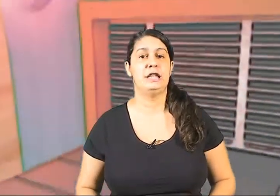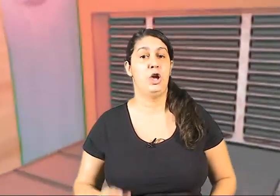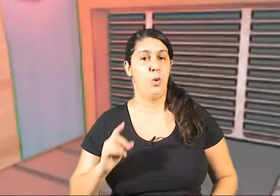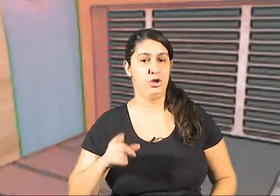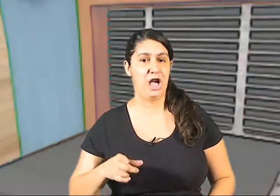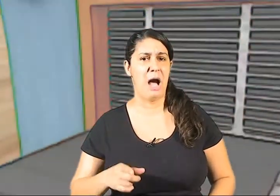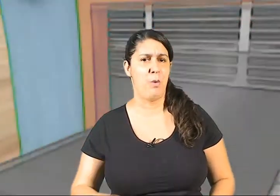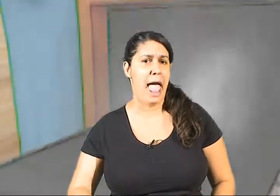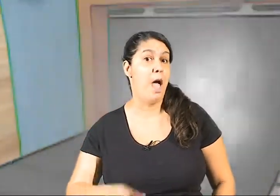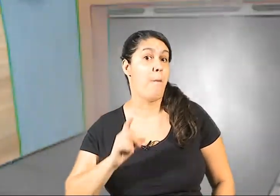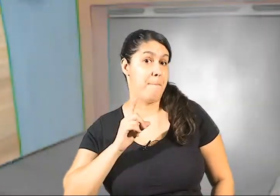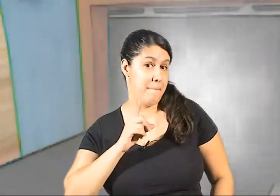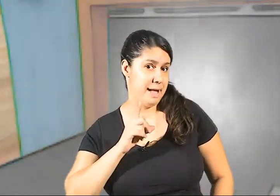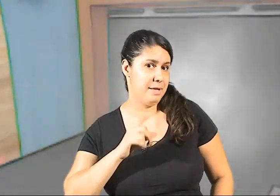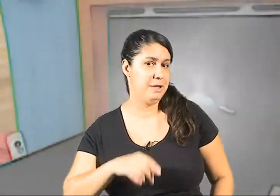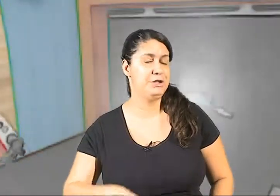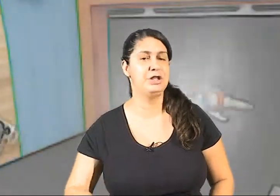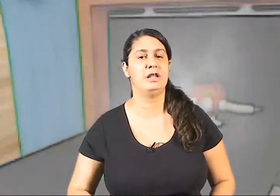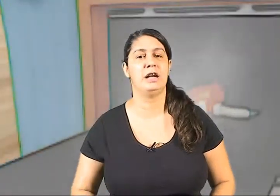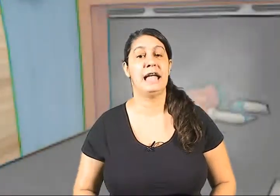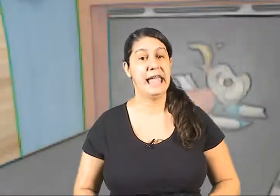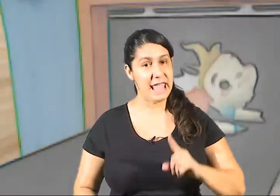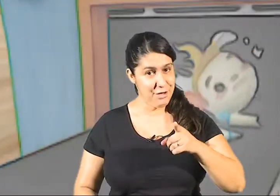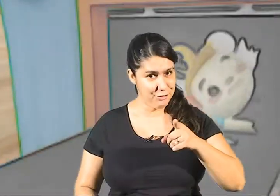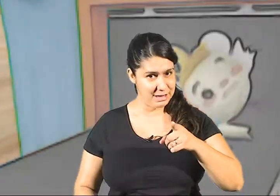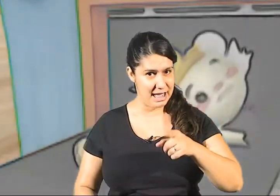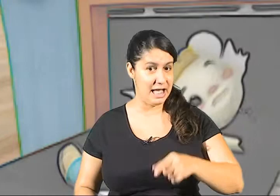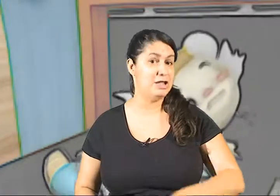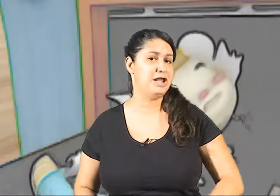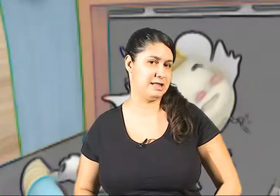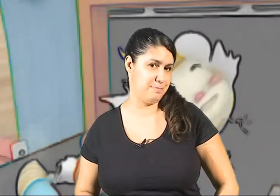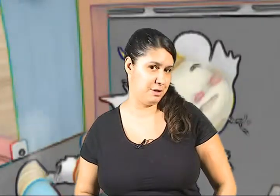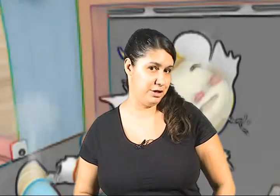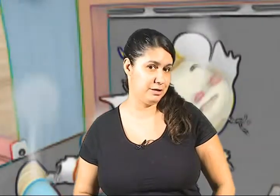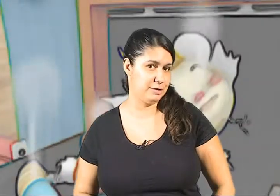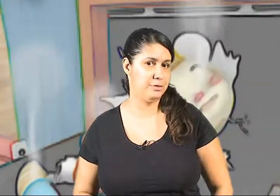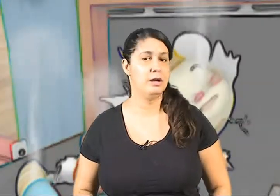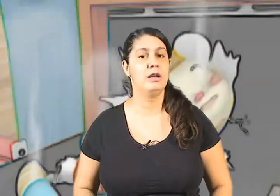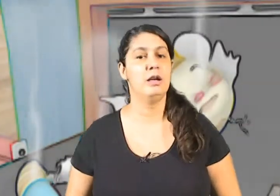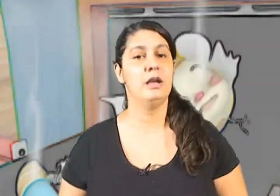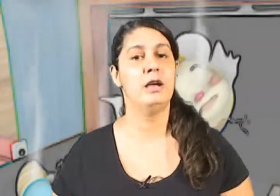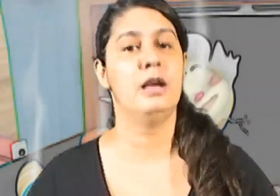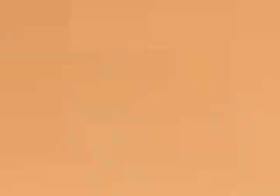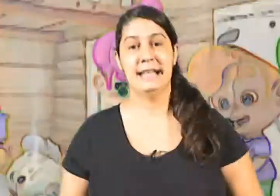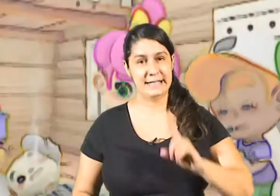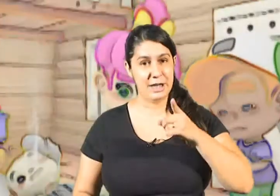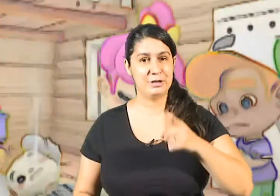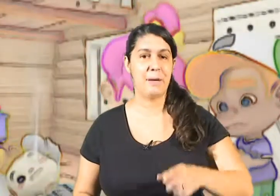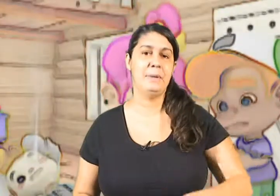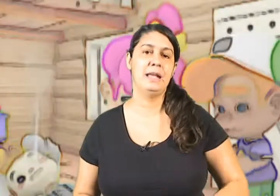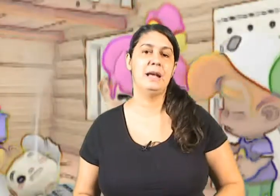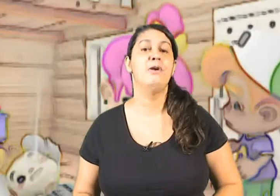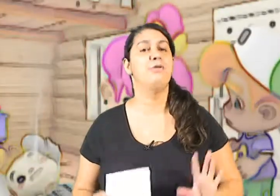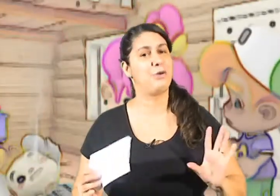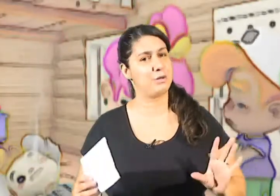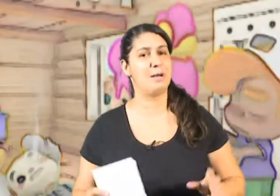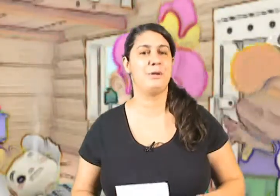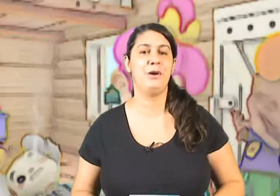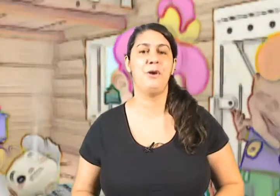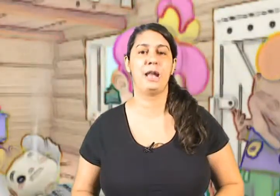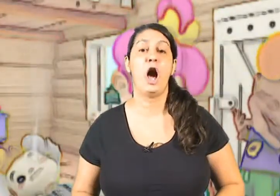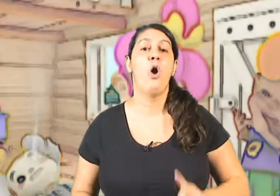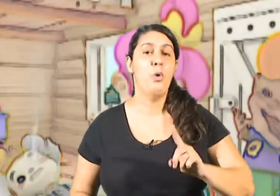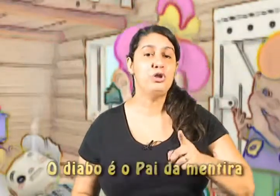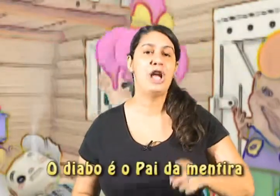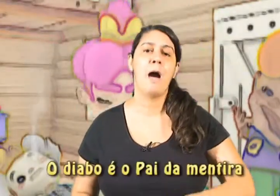diz que o diabo é o pai da mentira e você já sabia disso se não sabia ficou